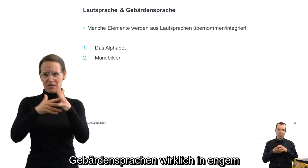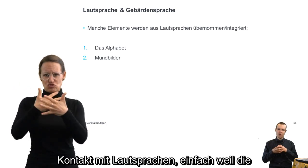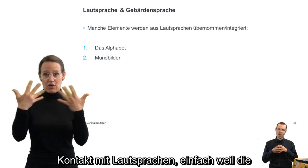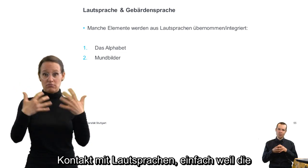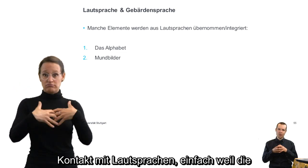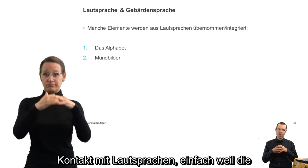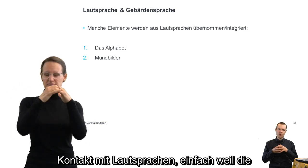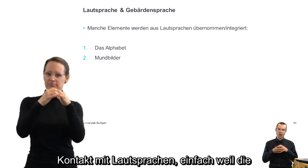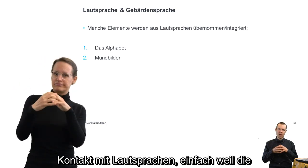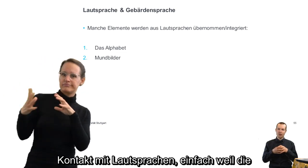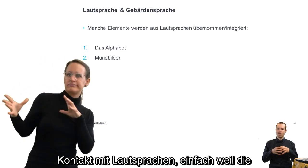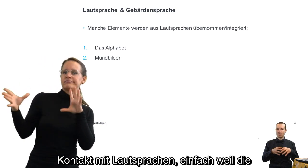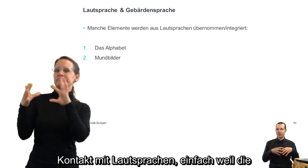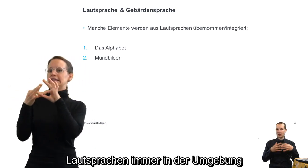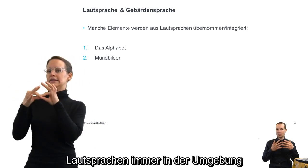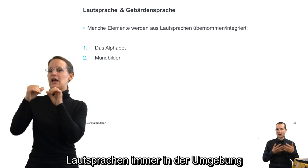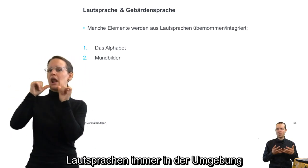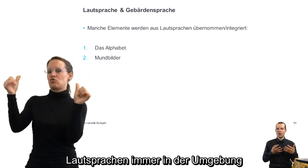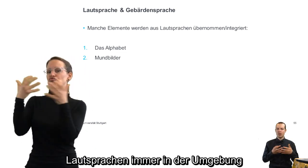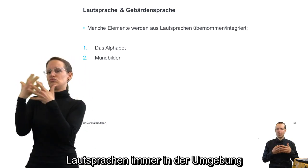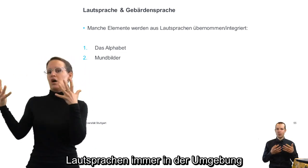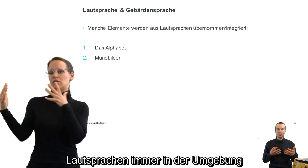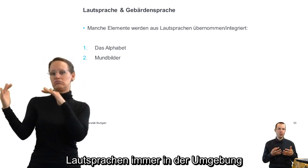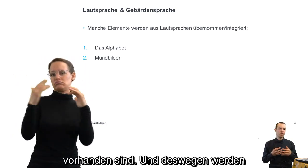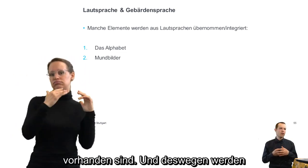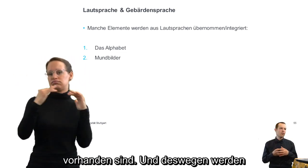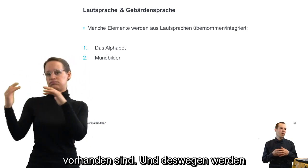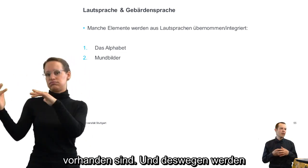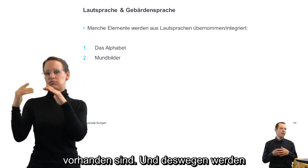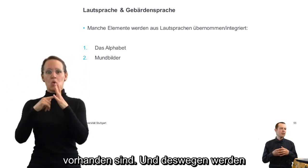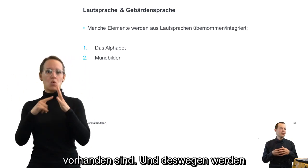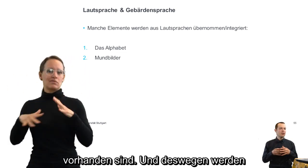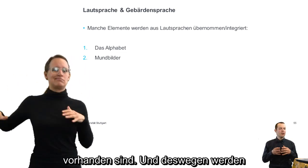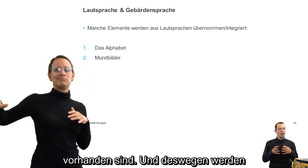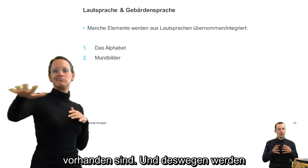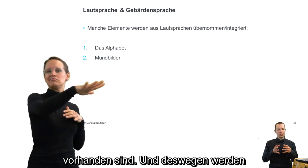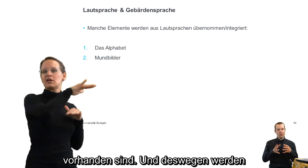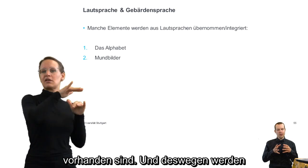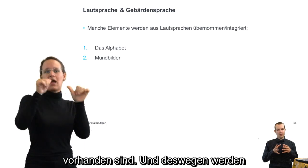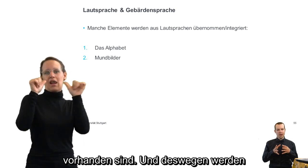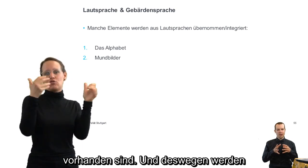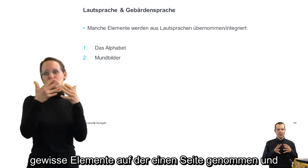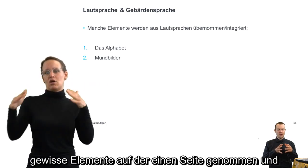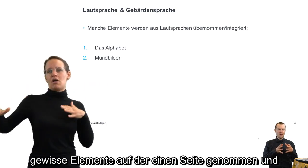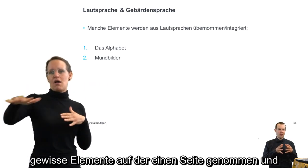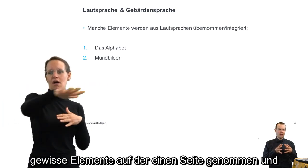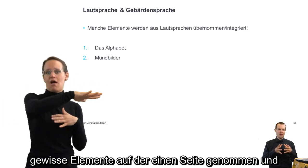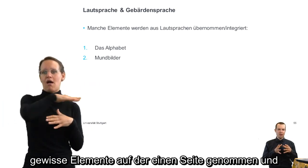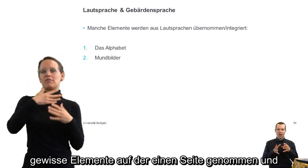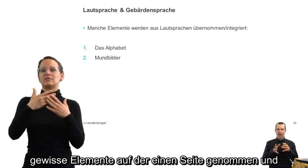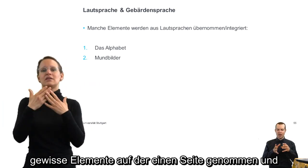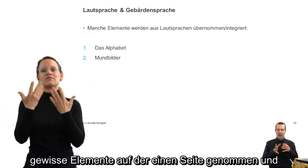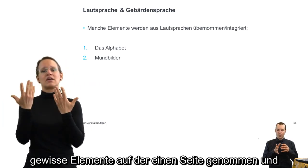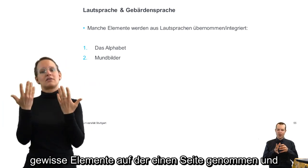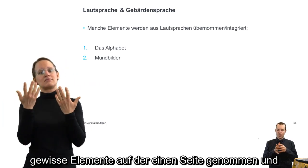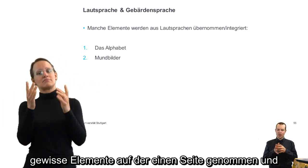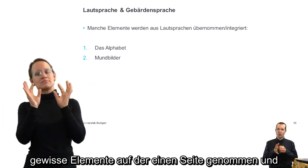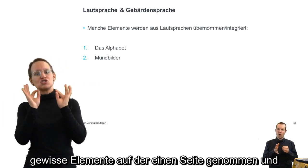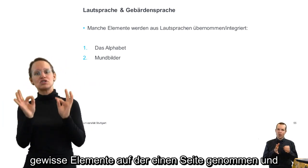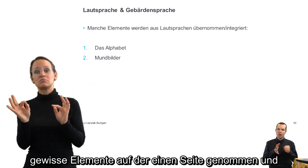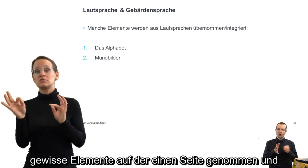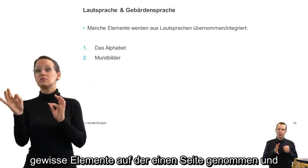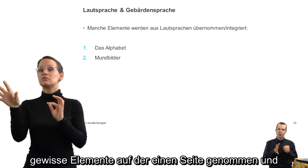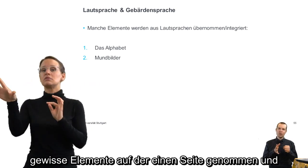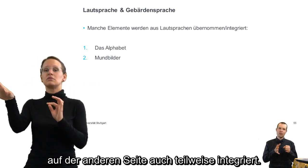in engem Kontakt mit Lautsprachen, einfach weil die Lautsprache immer in der Umgebung vorhanden ist. Und deswegen werden gewisse Elemente einmal